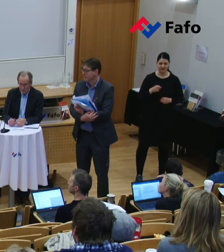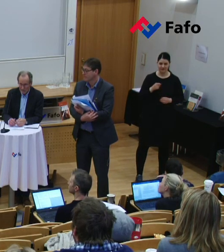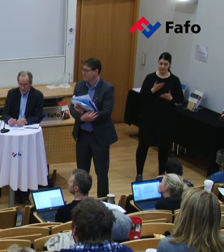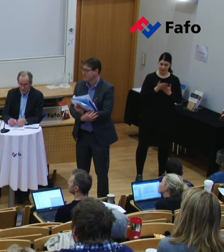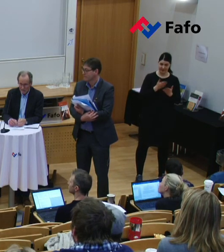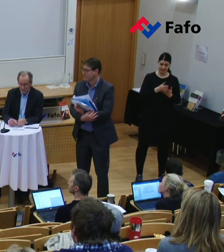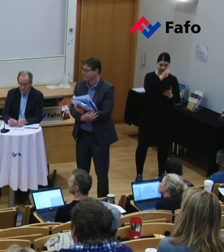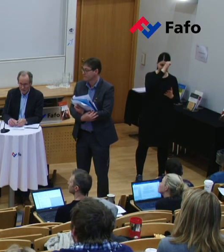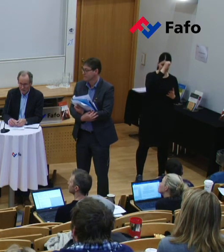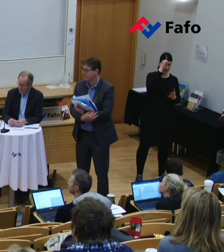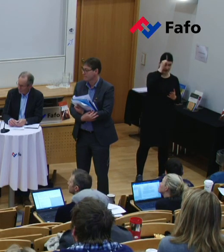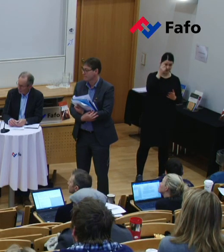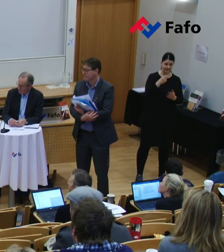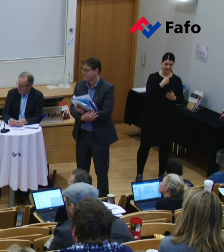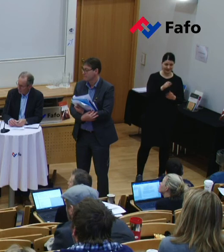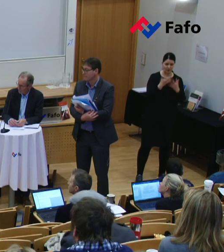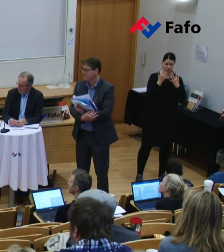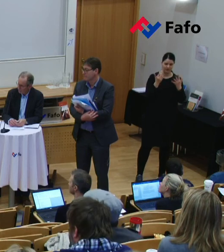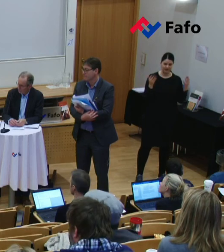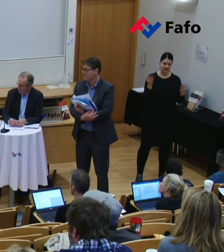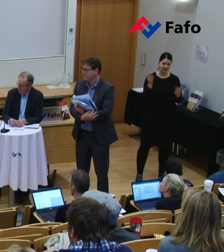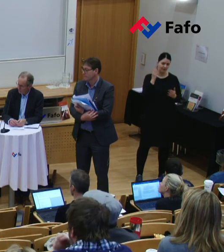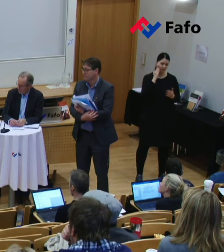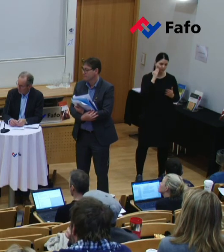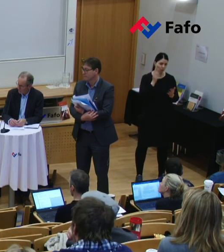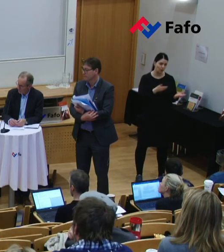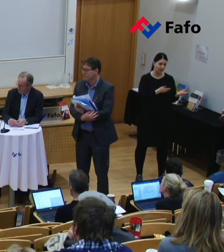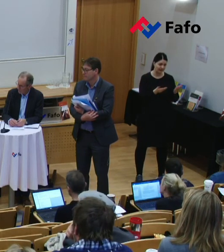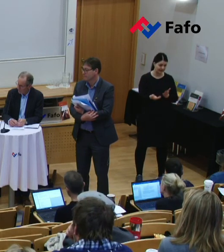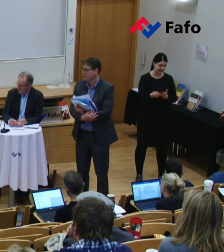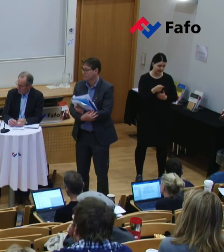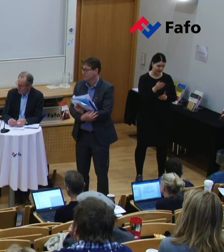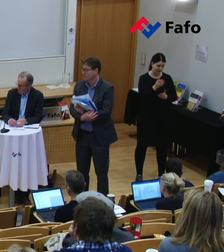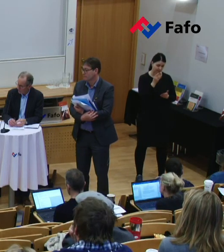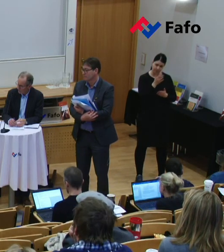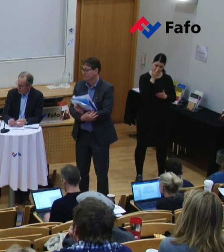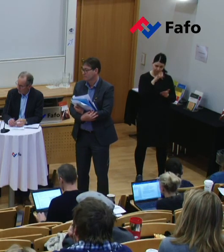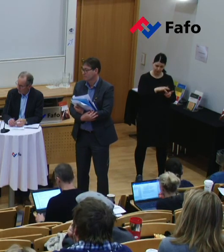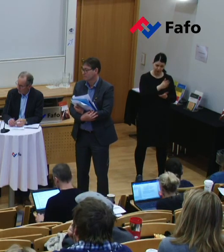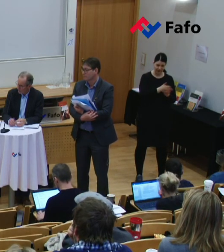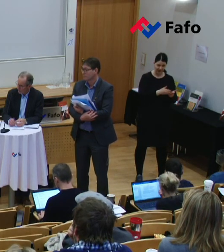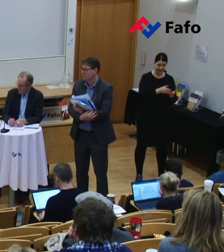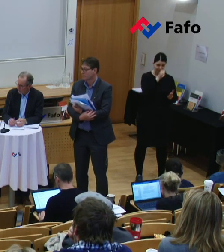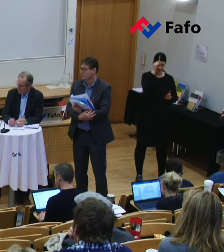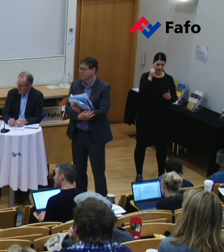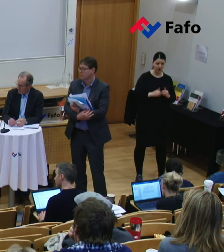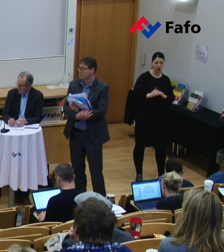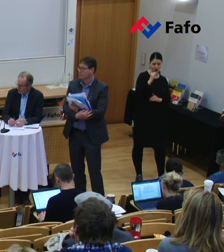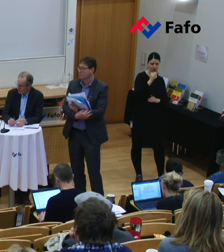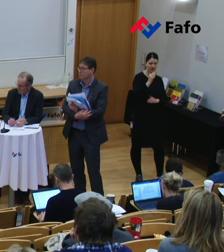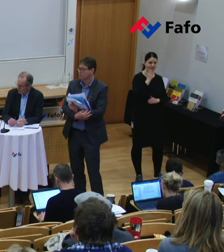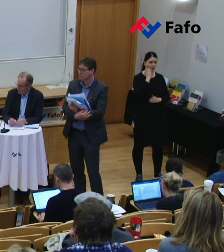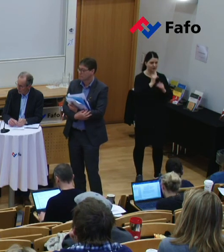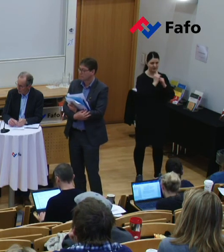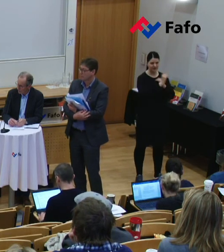i Bergen, så det sånn at de ordinære boførningstjenestene i en bydel i Bergen har mye høyere bostabilitet. Men det klart at de